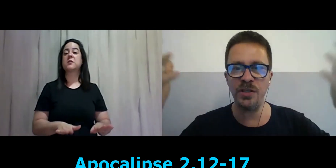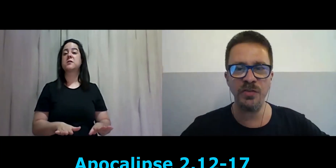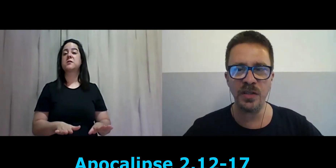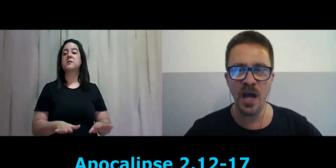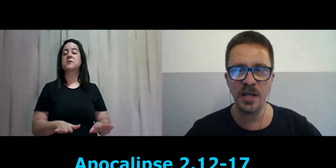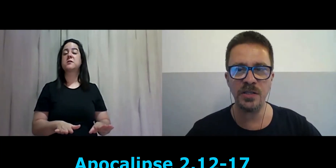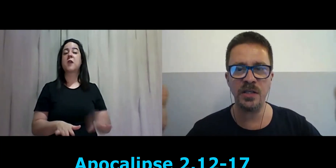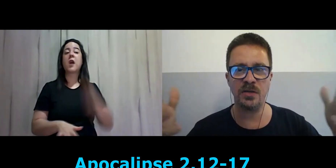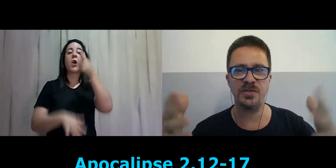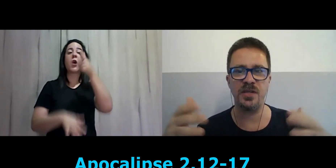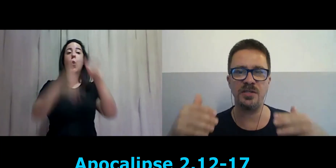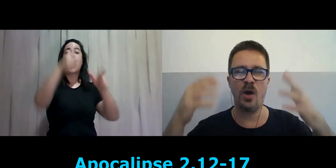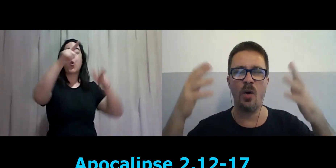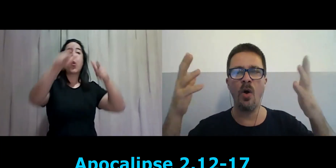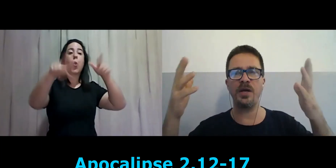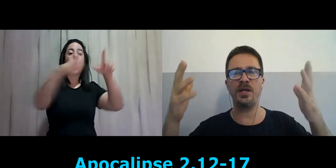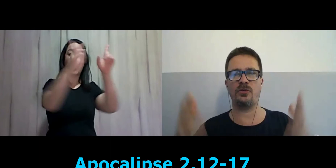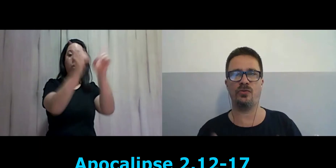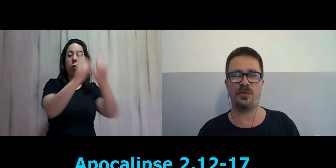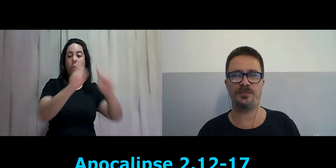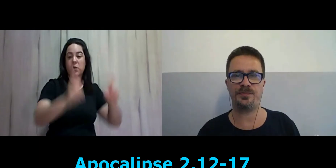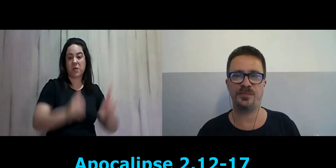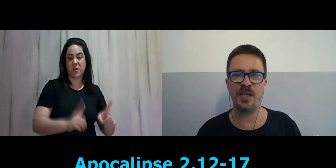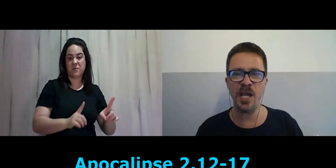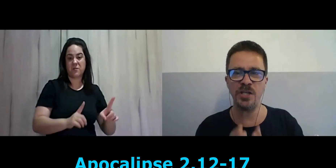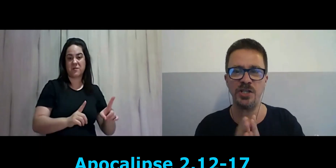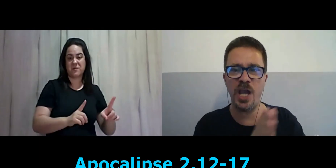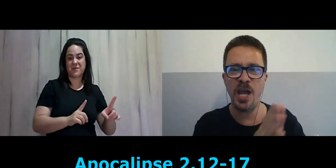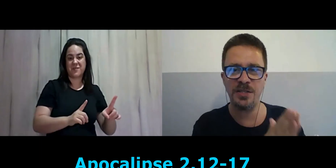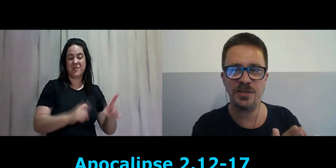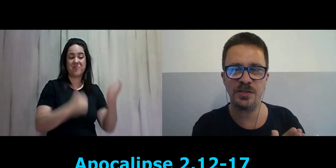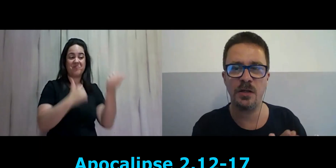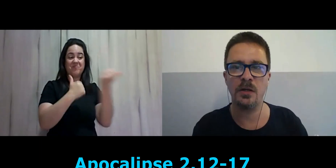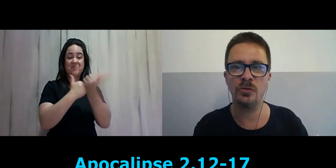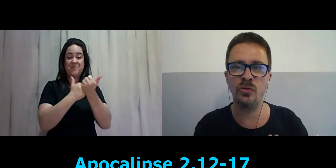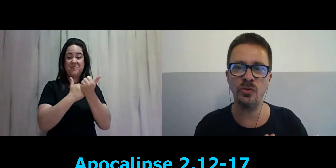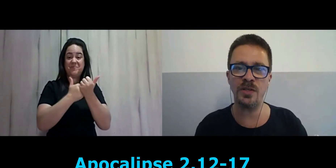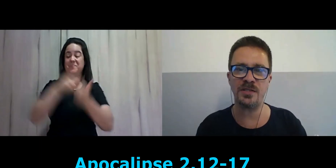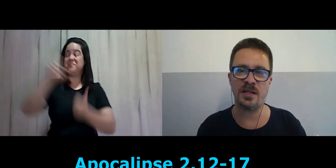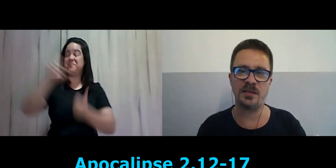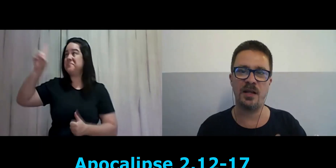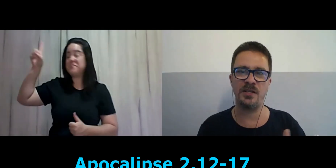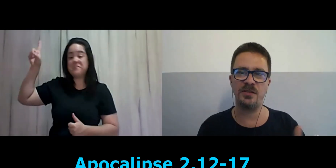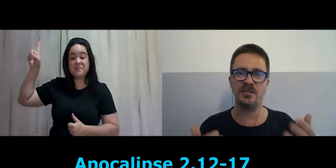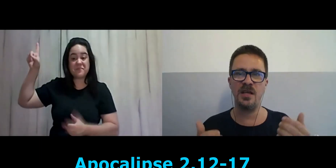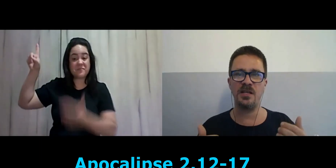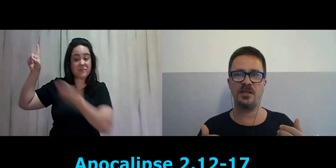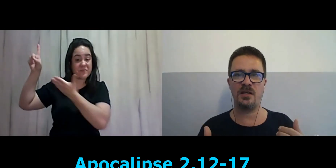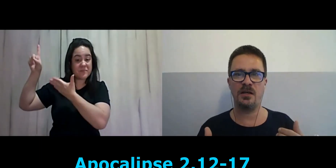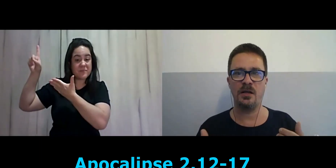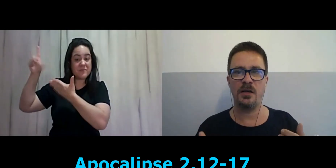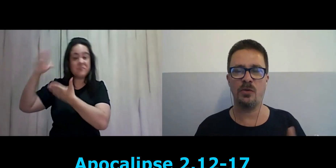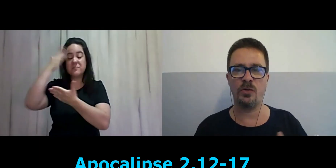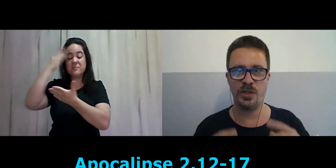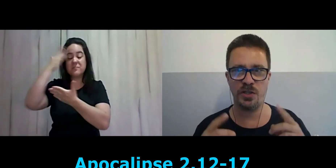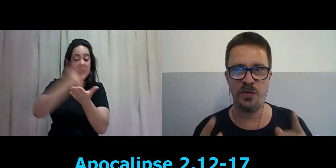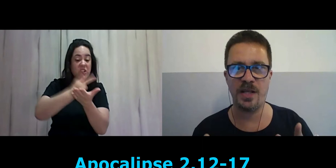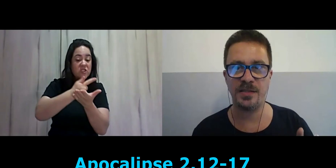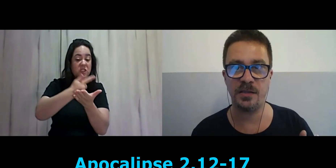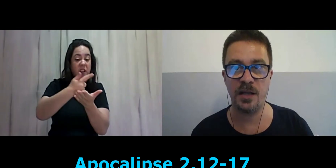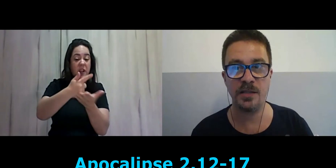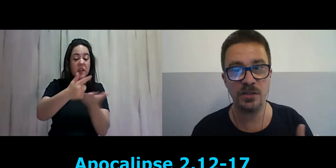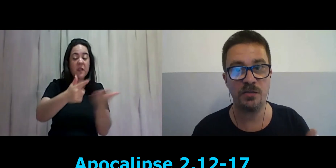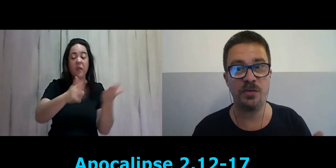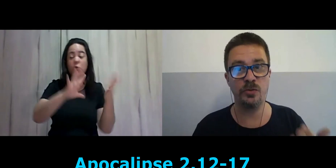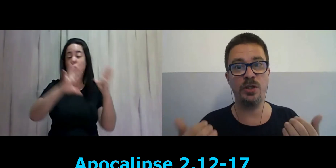outra divindade que não seja o Criador. Desde Gênesis, tudo que Satanás deseja, quando a gente